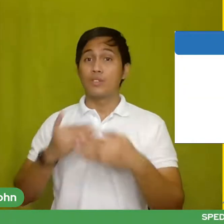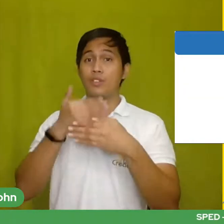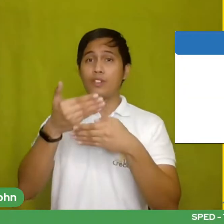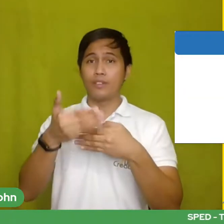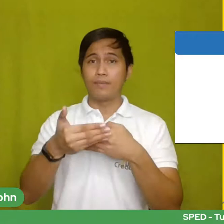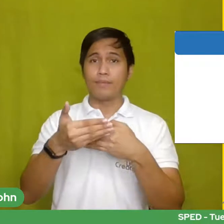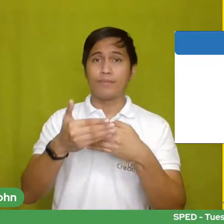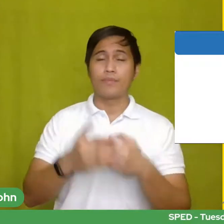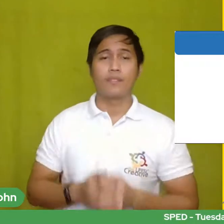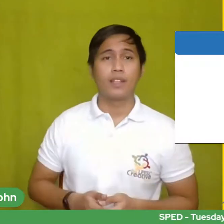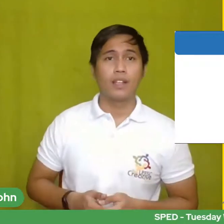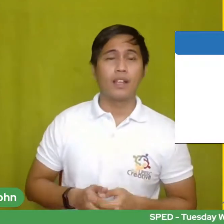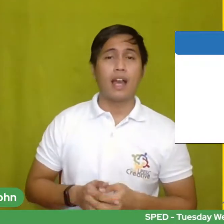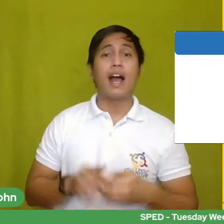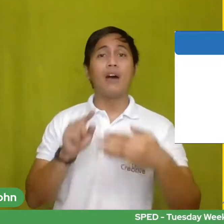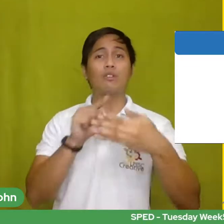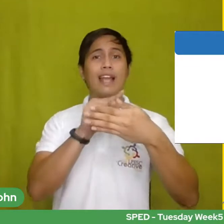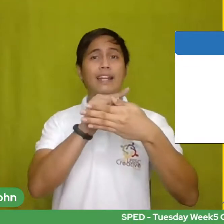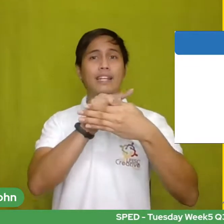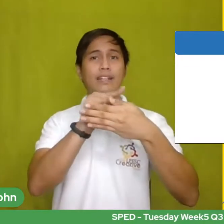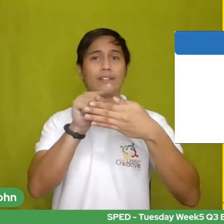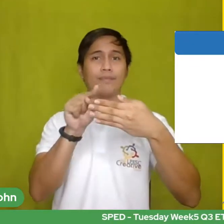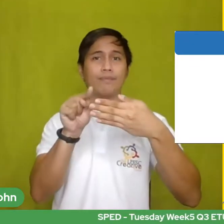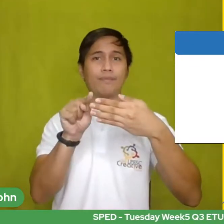Sunod, ang outlining.